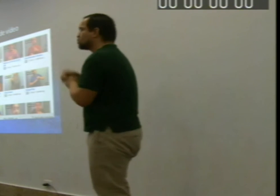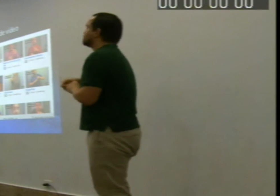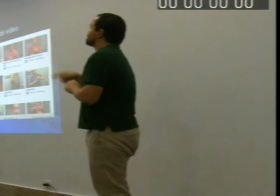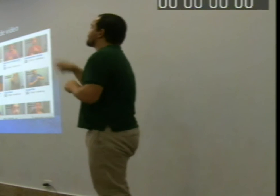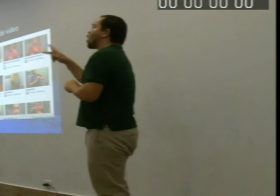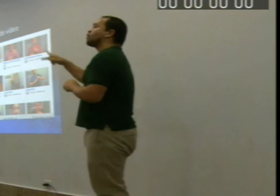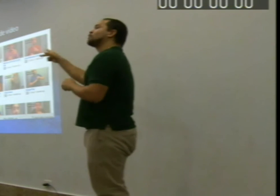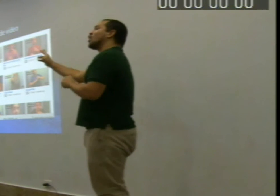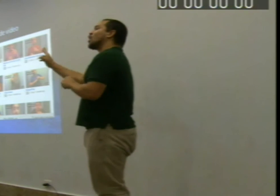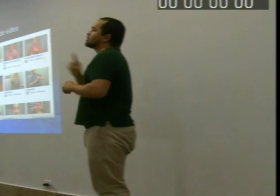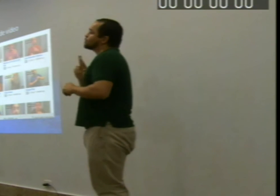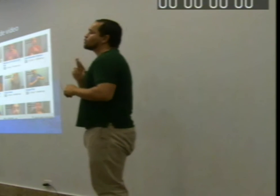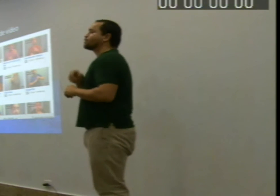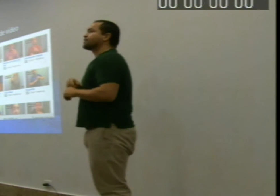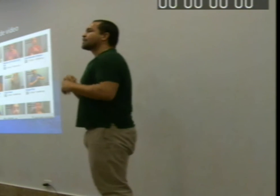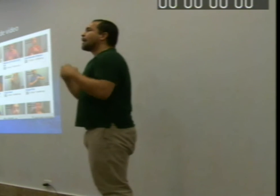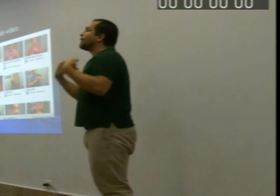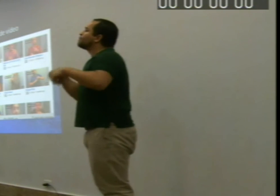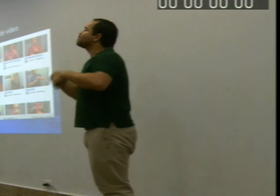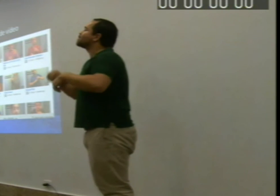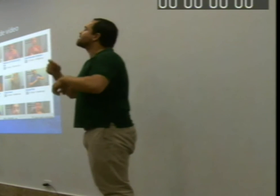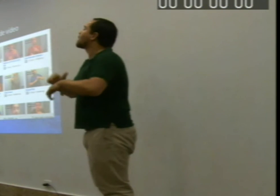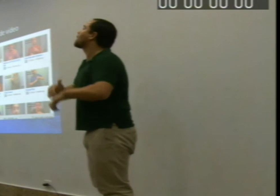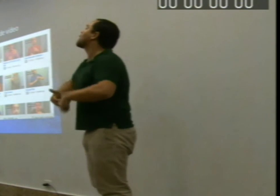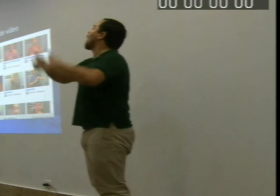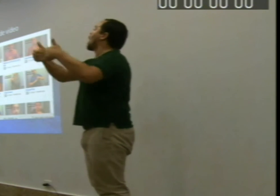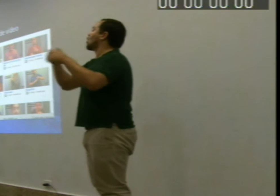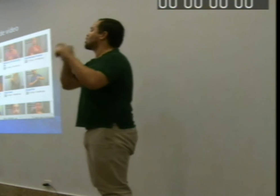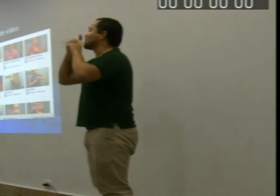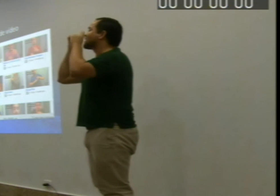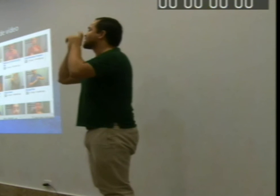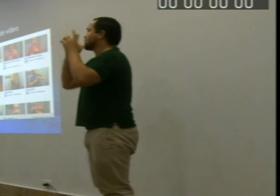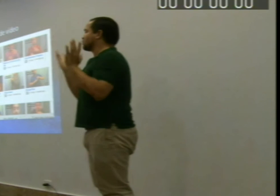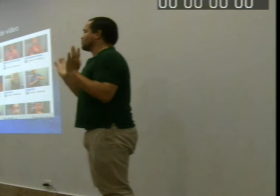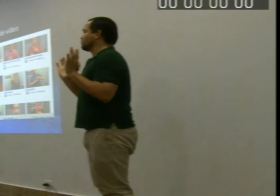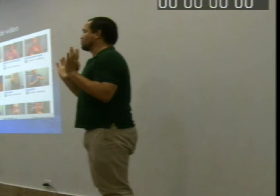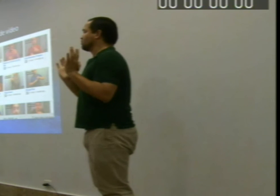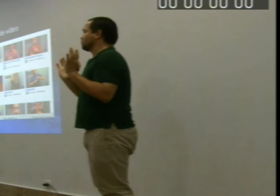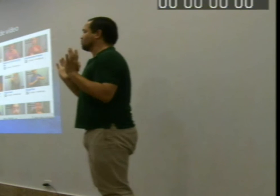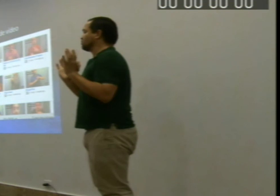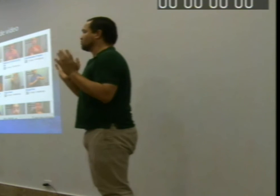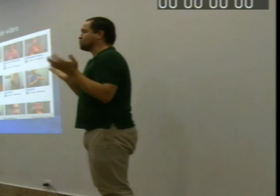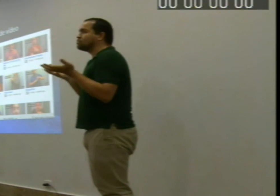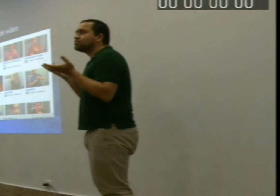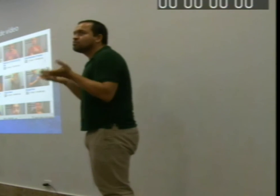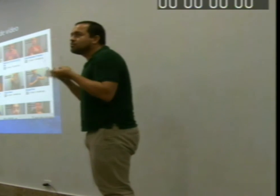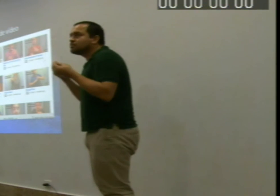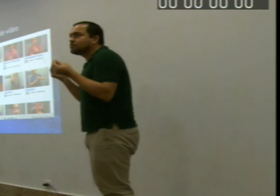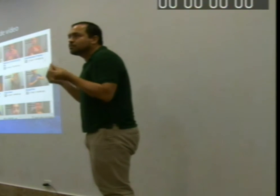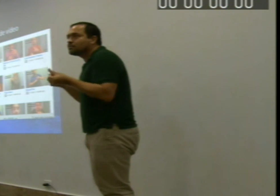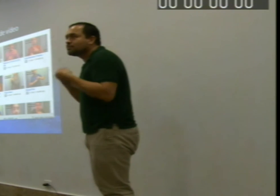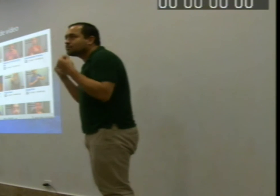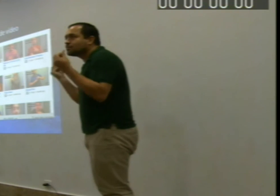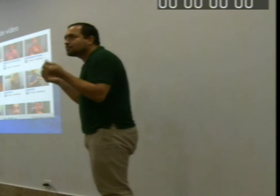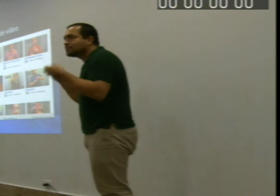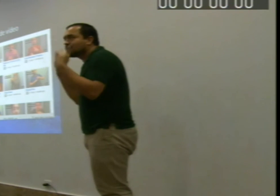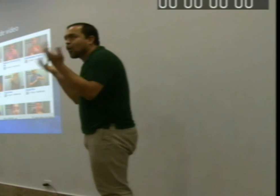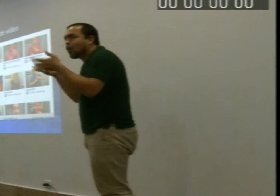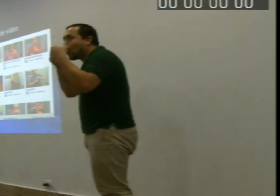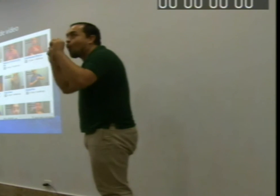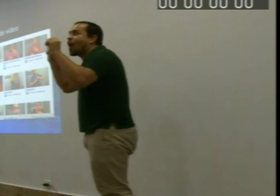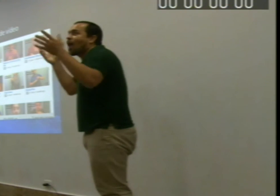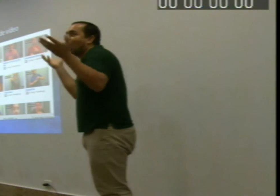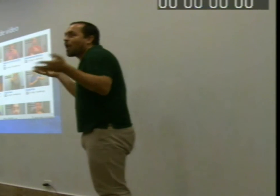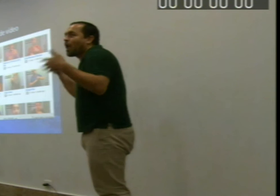gente gostava a professora olhava e respondia falava assim ó precisa melhorar a expressão só mas não falava